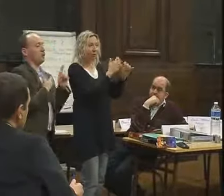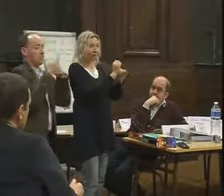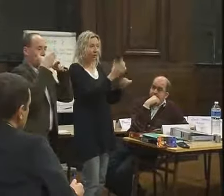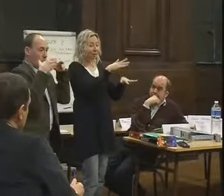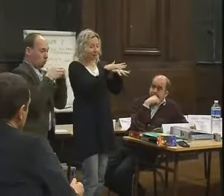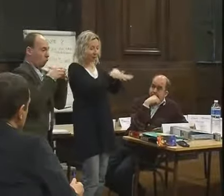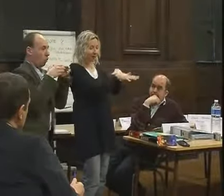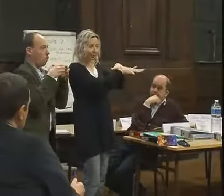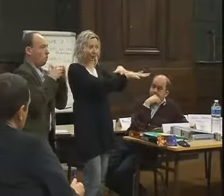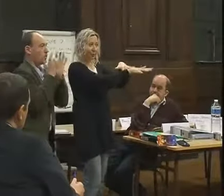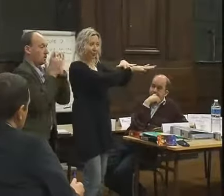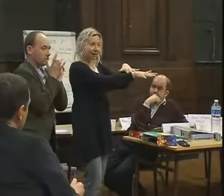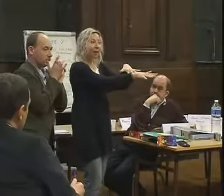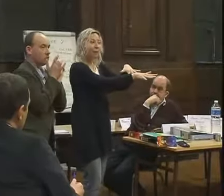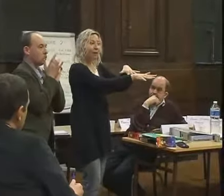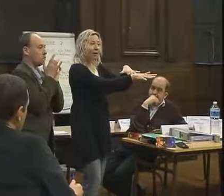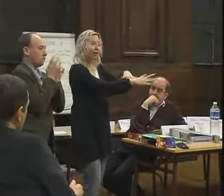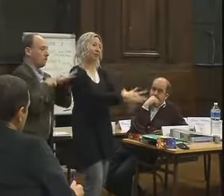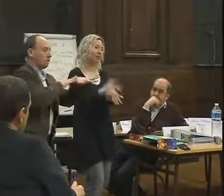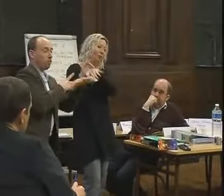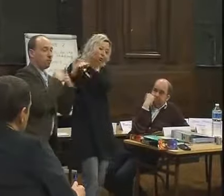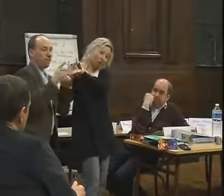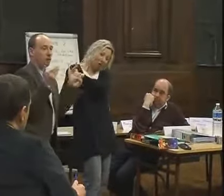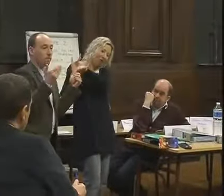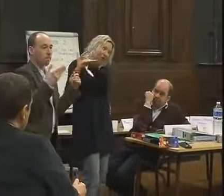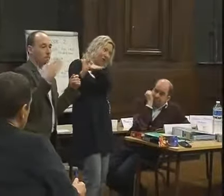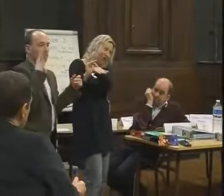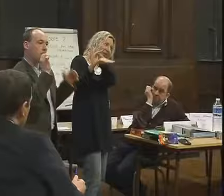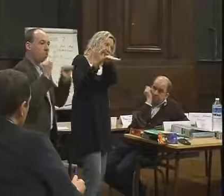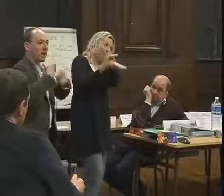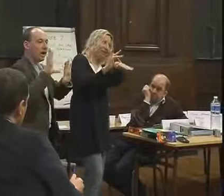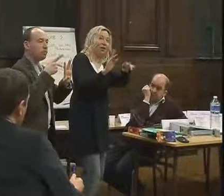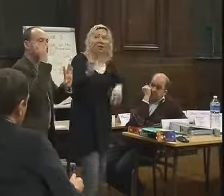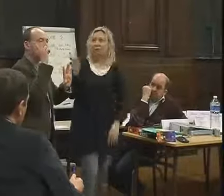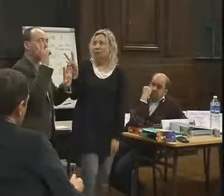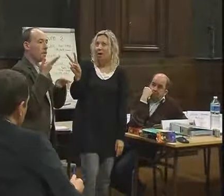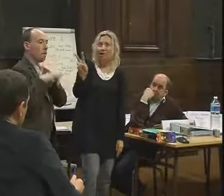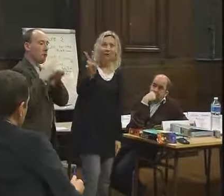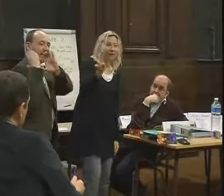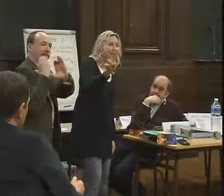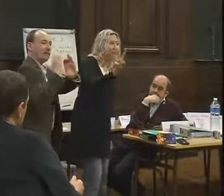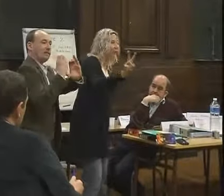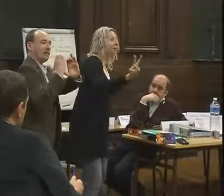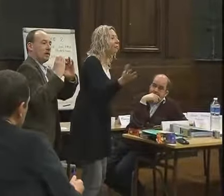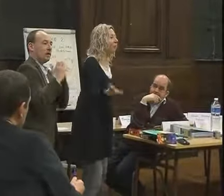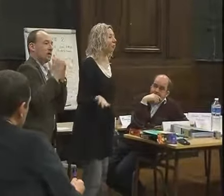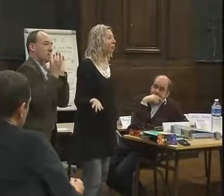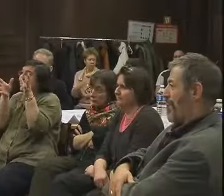traduction de l'évangile de Luc en langue des signes française, LSF. Cette traduction sera présentée sur un support vidéo en